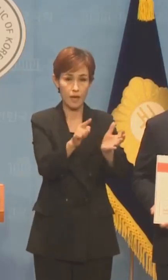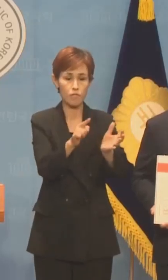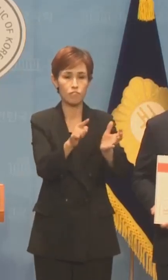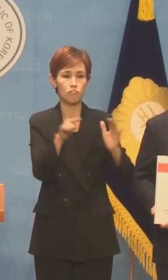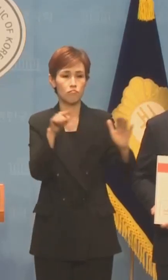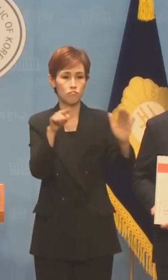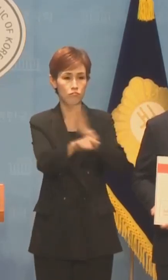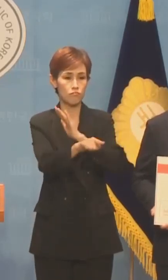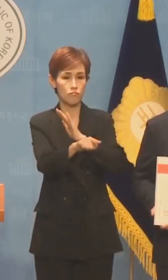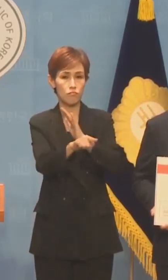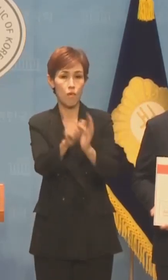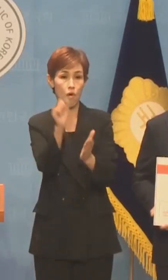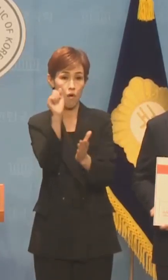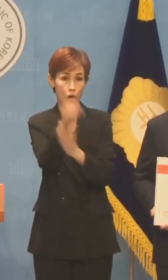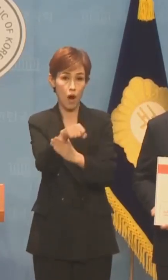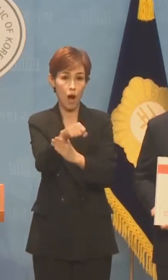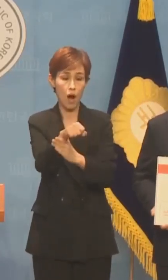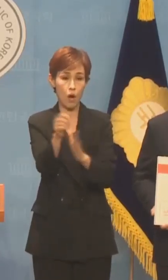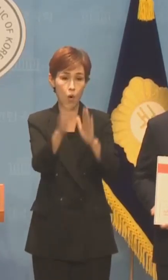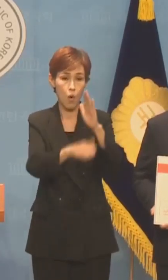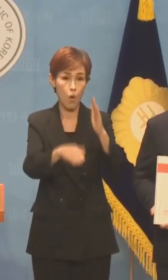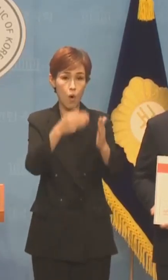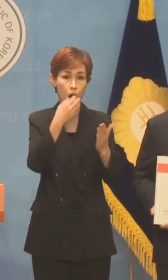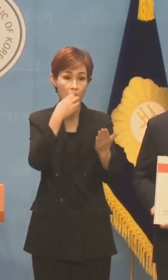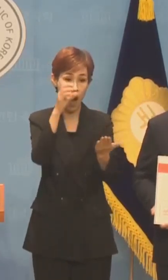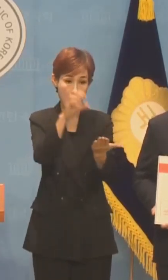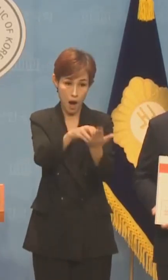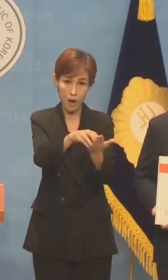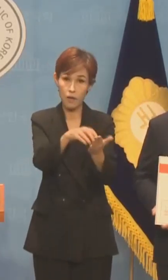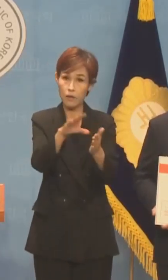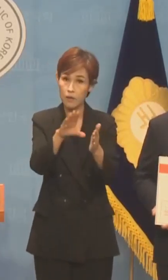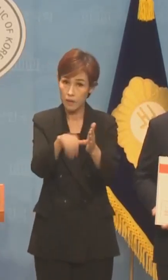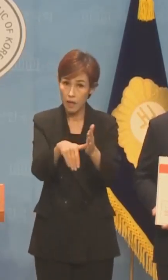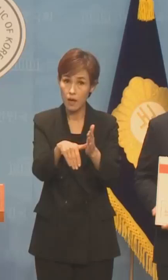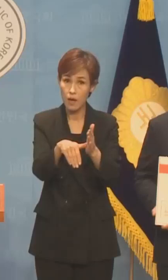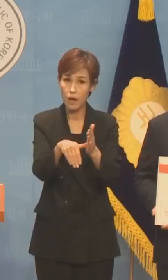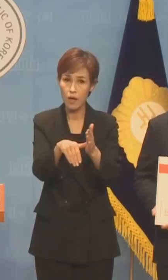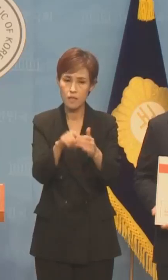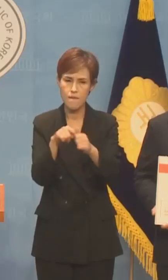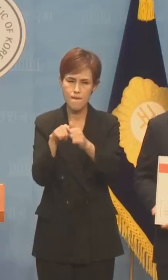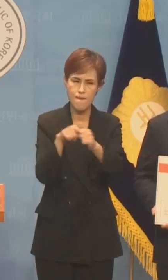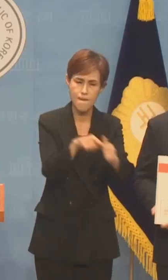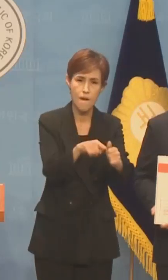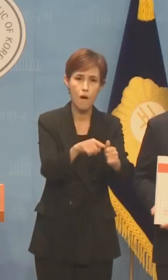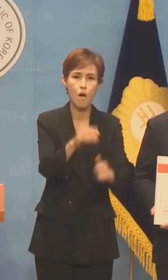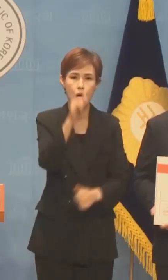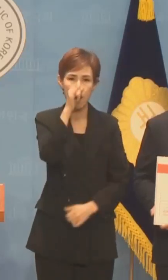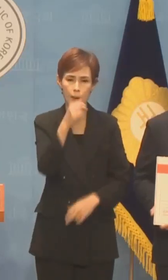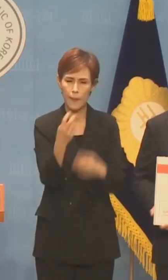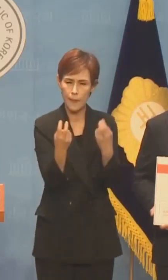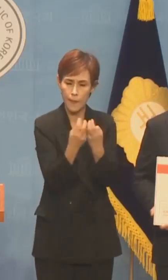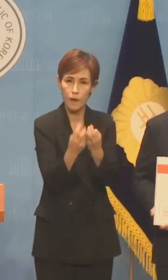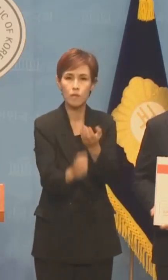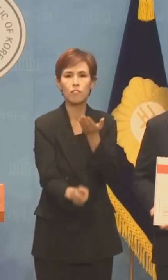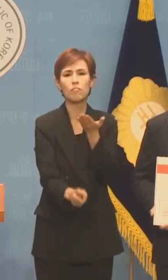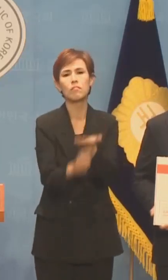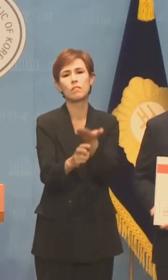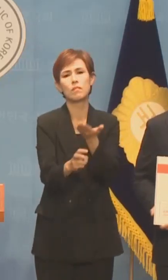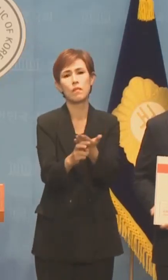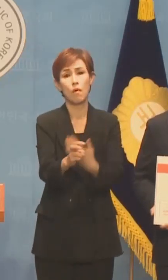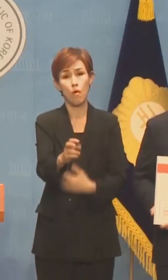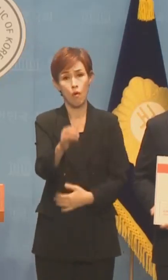출입허가 공문에 관인을 받아내는 과정에서 여러 가지 강압과 편법, 불법,